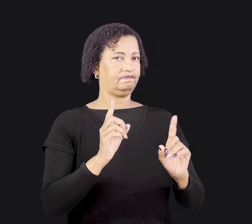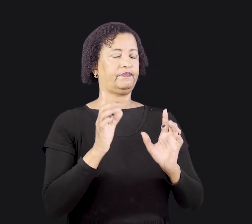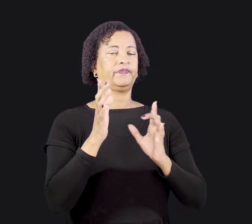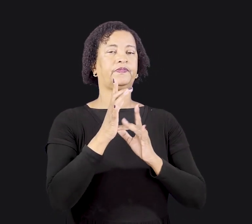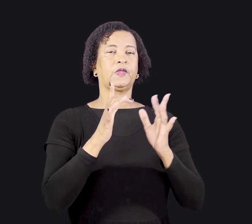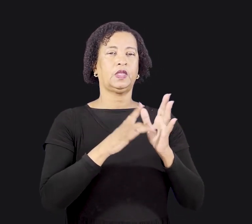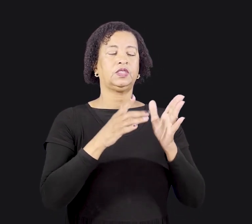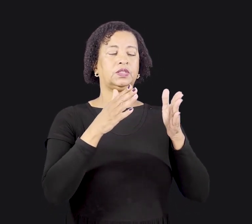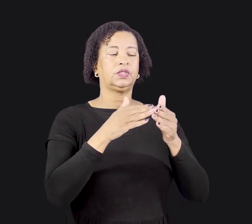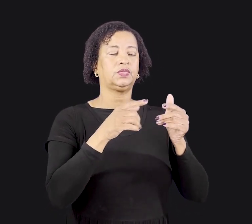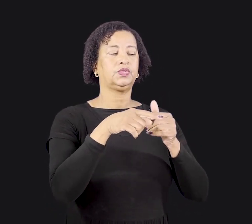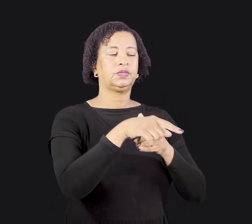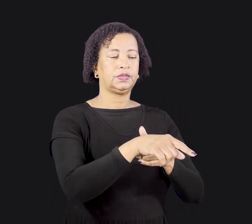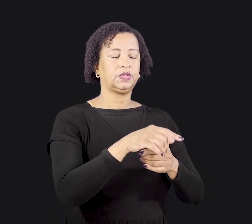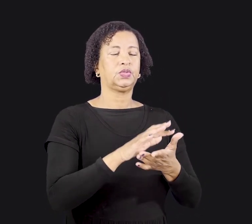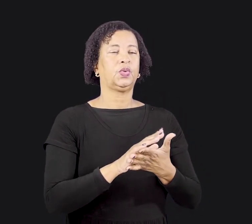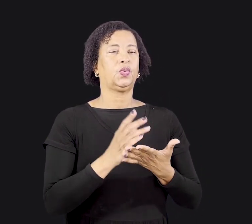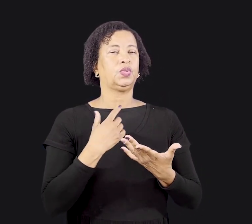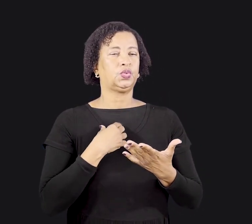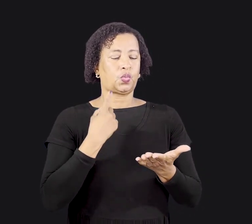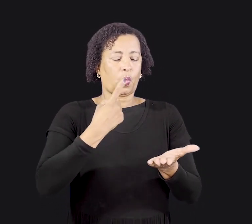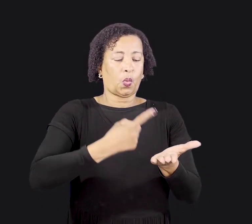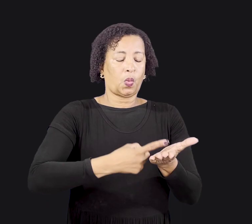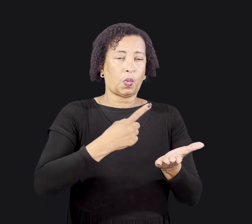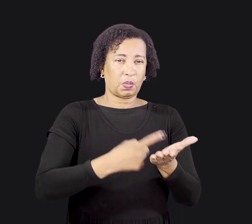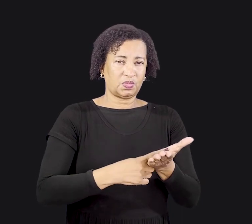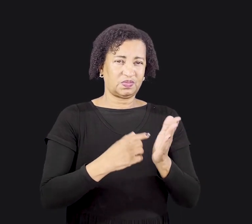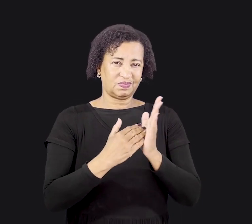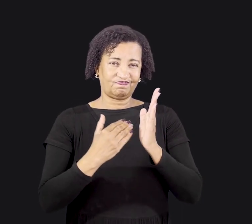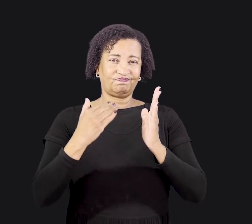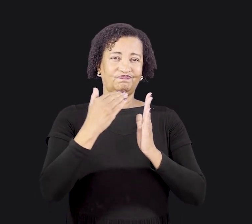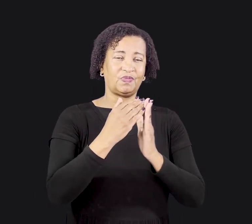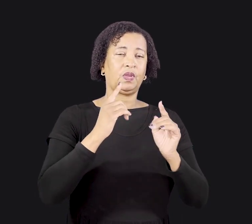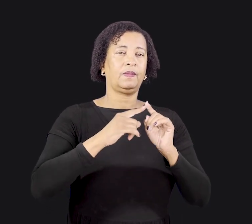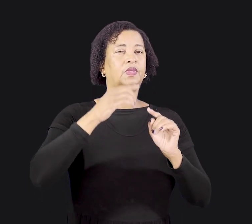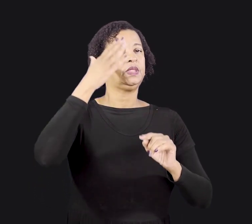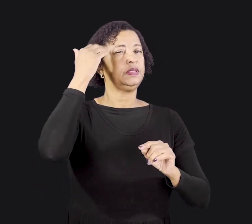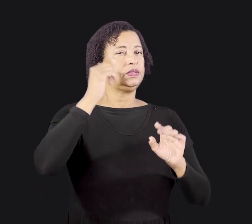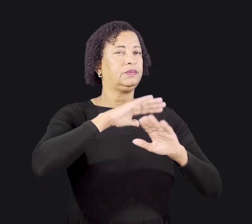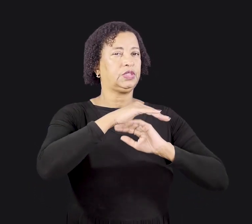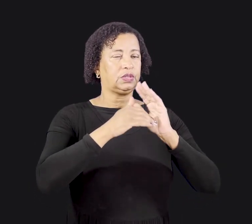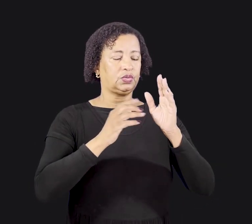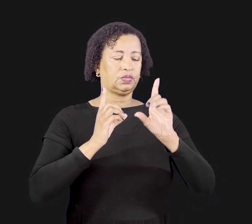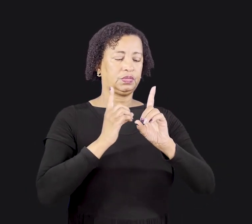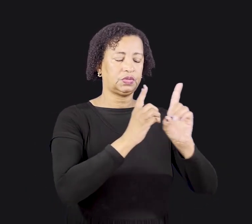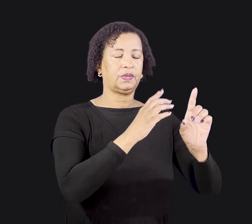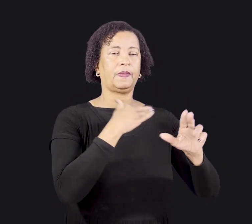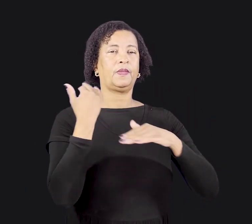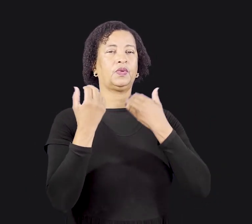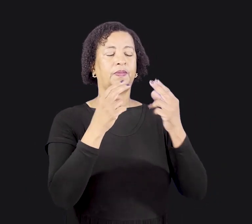pediu deles um alto nível de comprometimento, porque ele sabia que todos aqueles discípulos morreriam por causa do seu